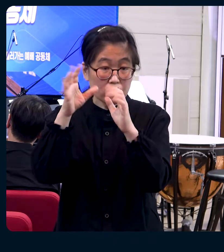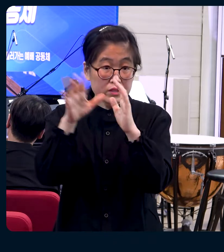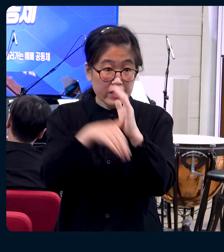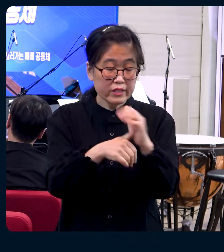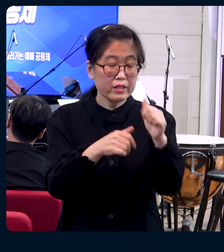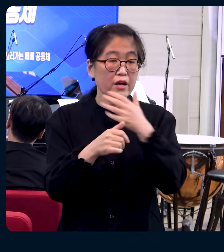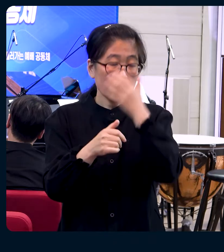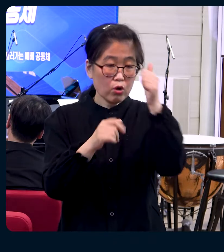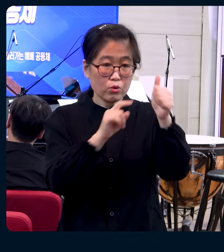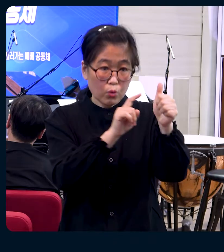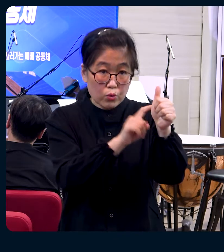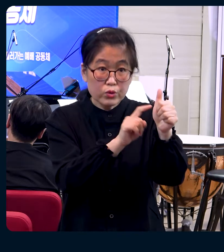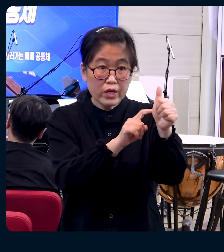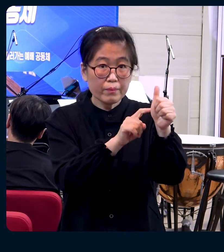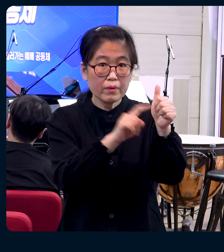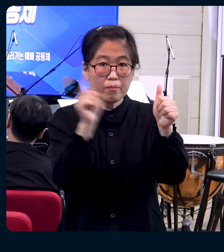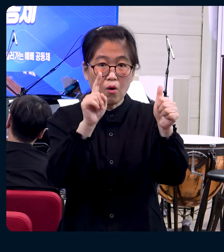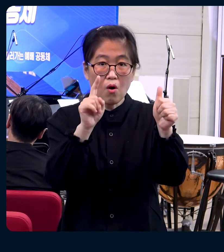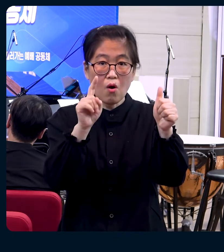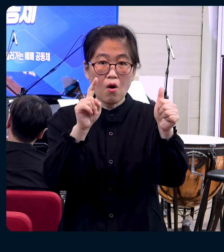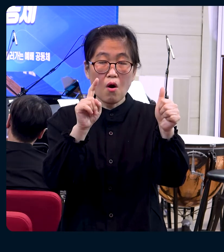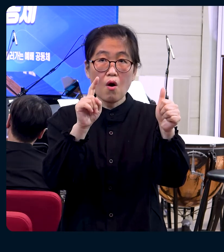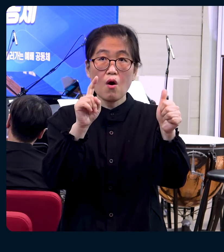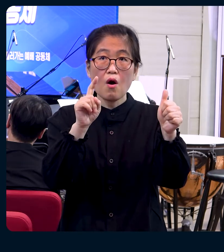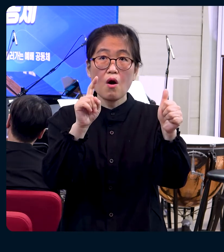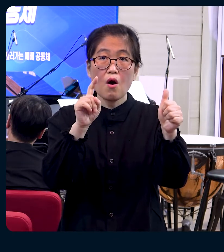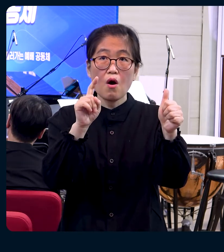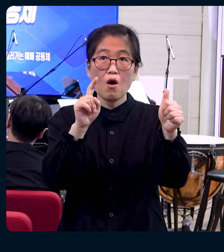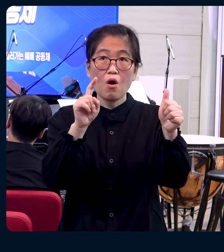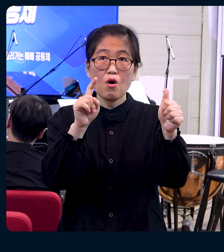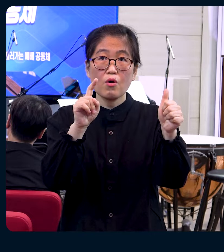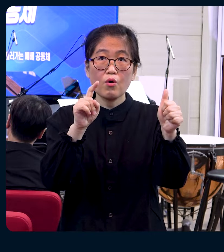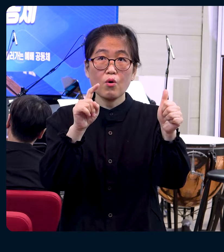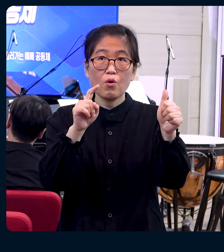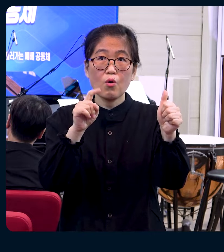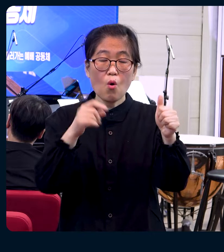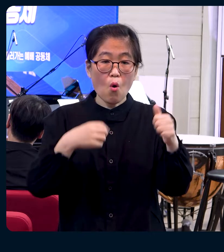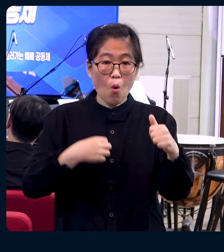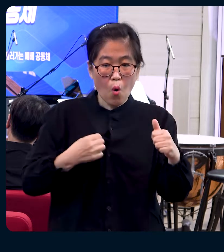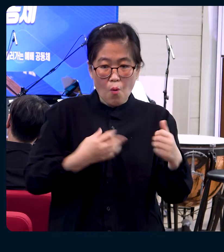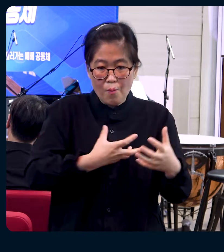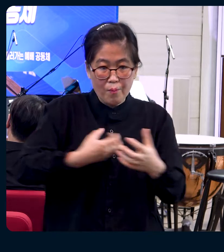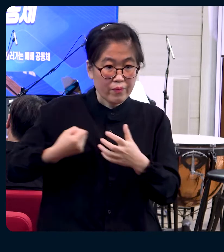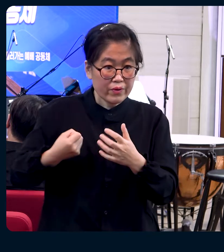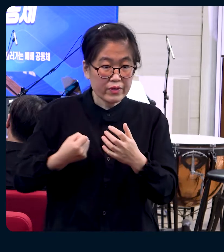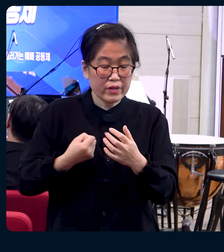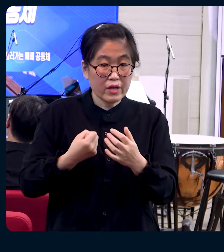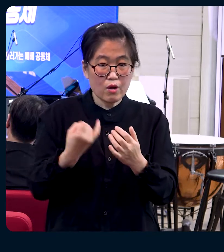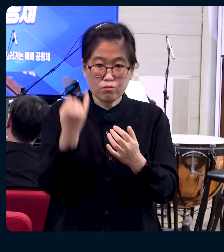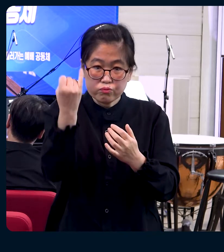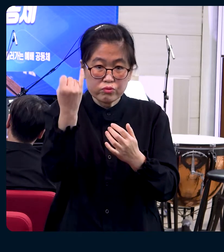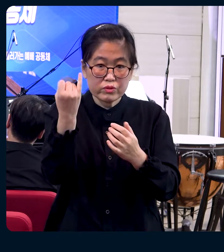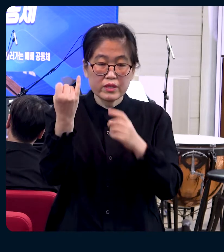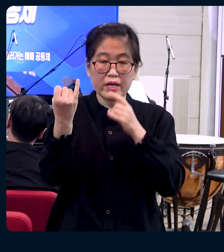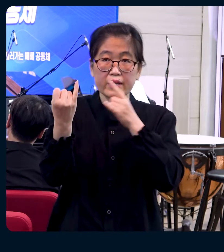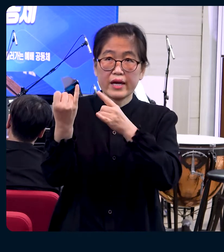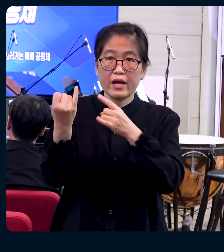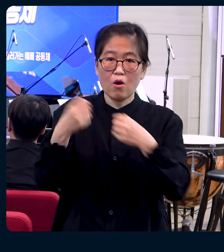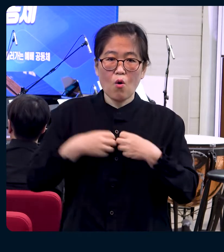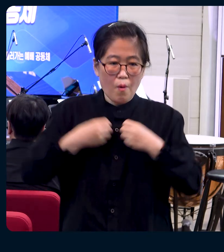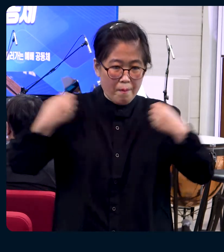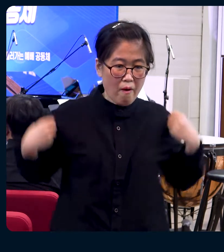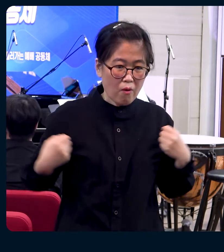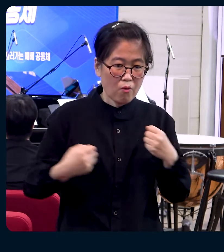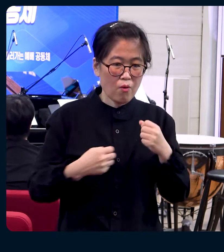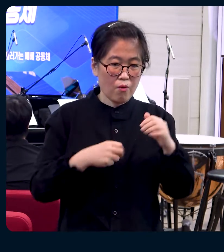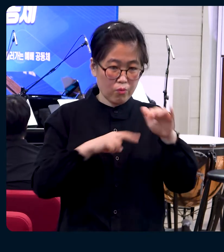현장에서 내가 어찌 하나님 앞에 득죄하려 하고 자기를 유혹하면서 옷을 끄집어 당기는 보디발의 아내에게